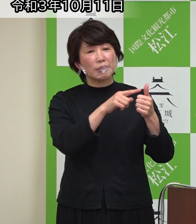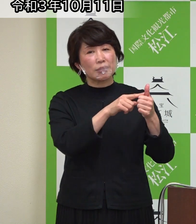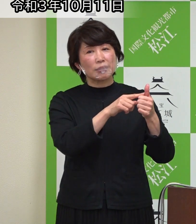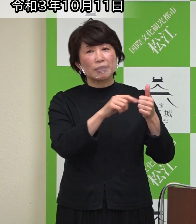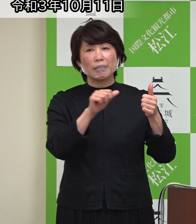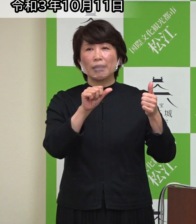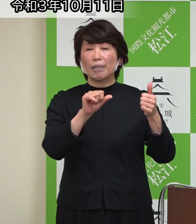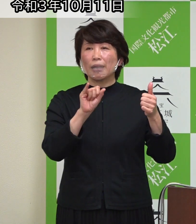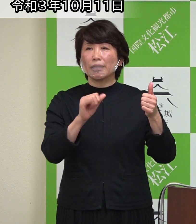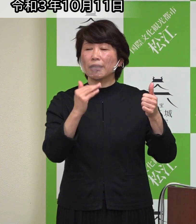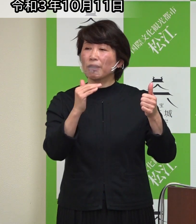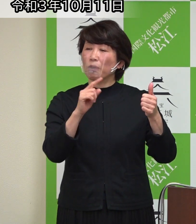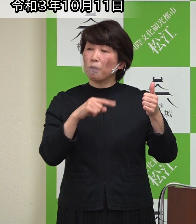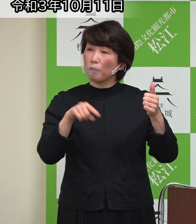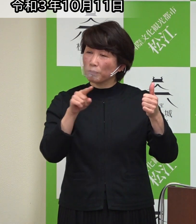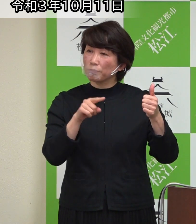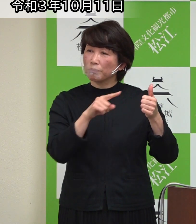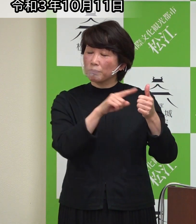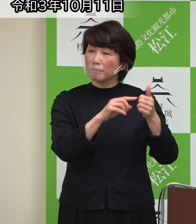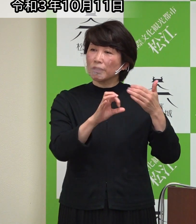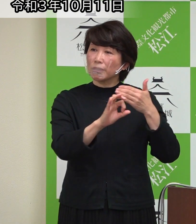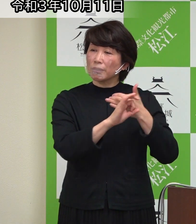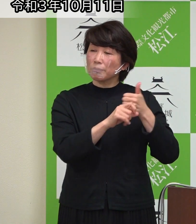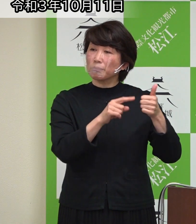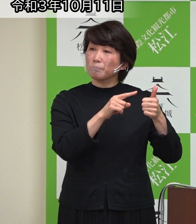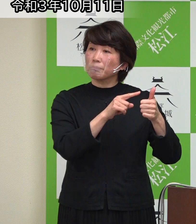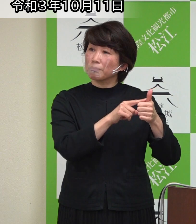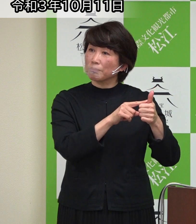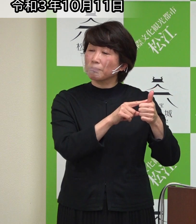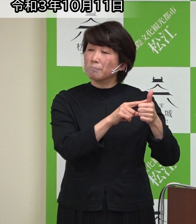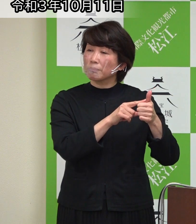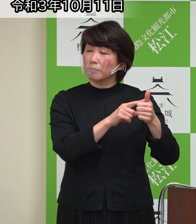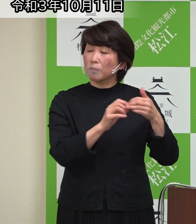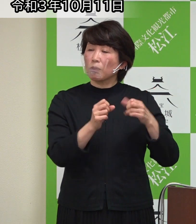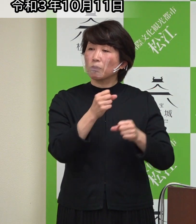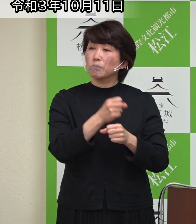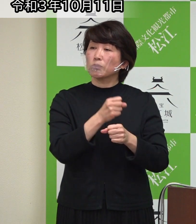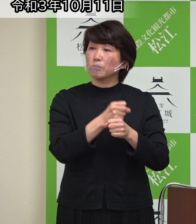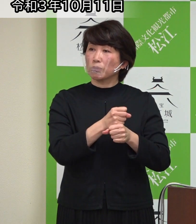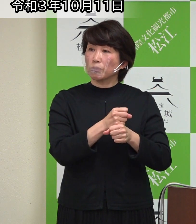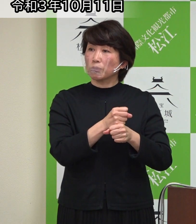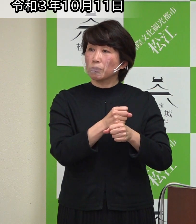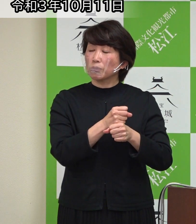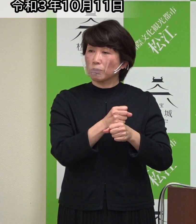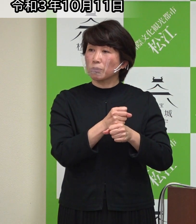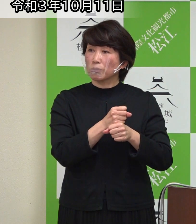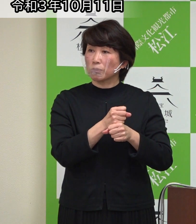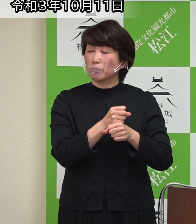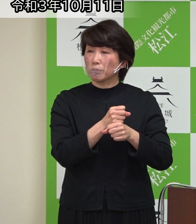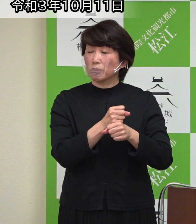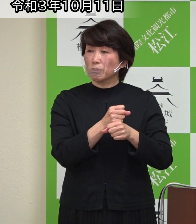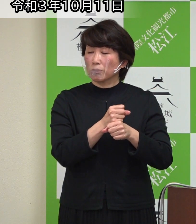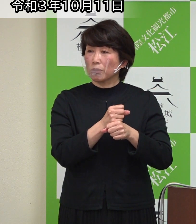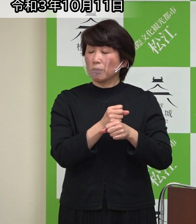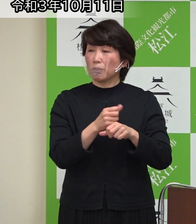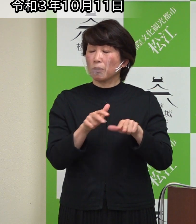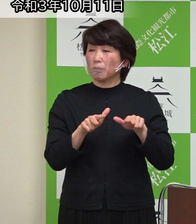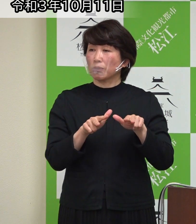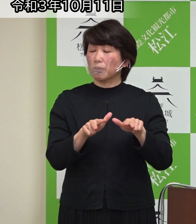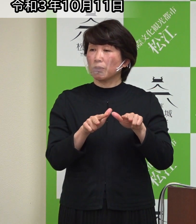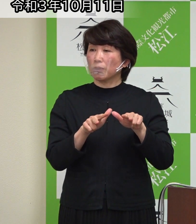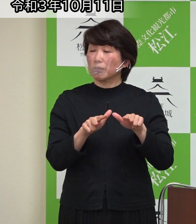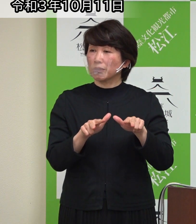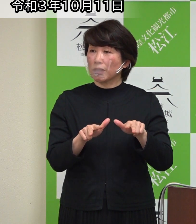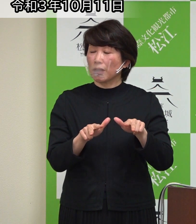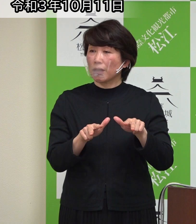もあるのかなと思っていて、例えばなんか伸びているあの例えば行政のチャンネルというかだと、例えば農水